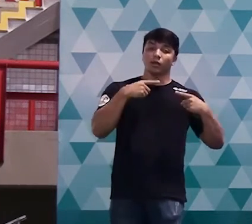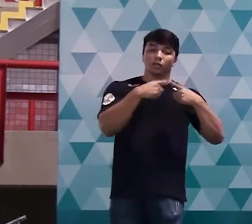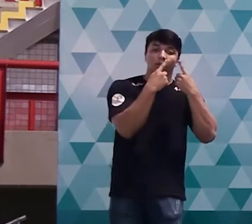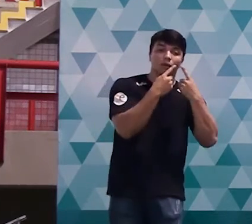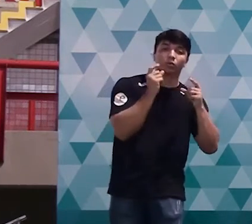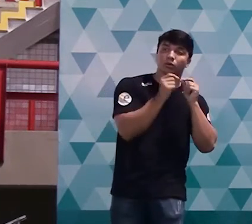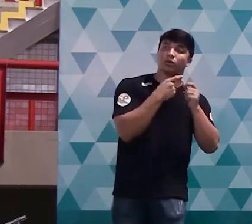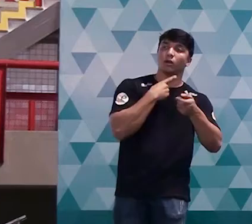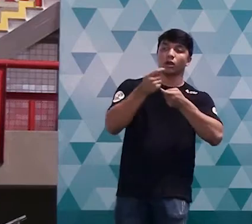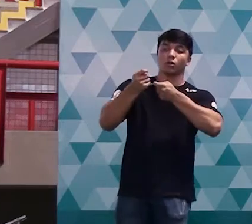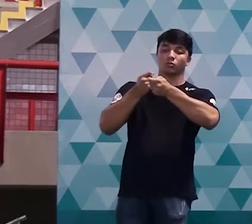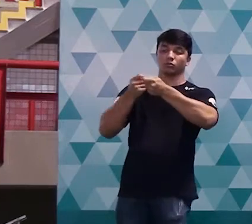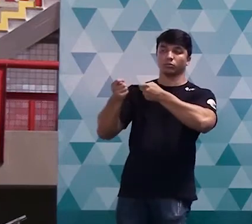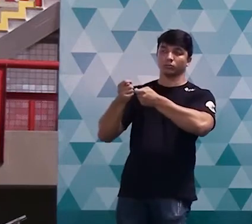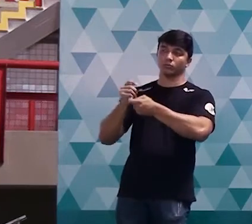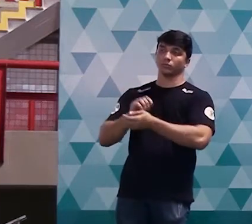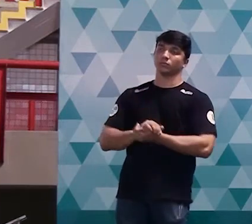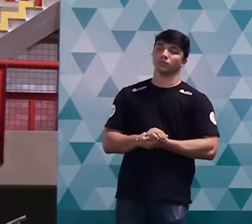economia.